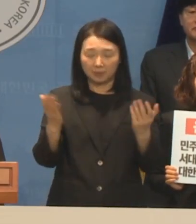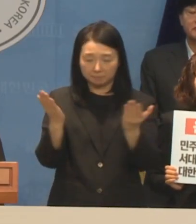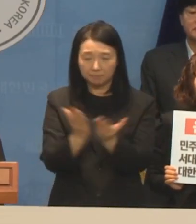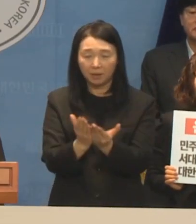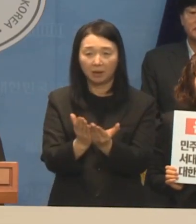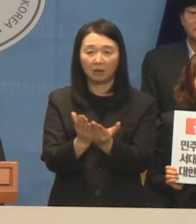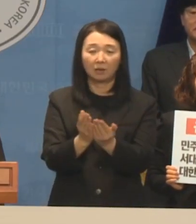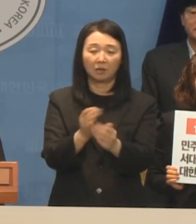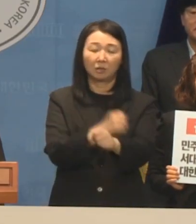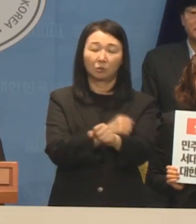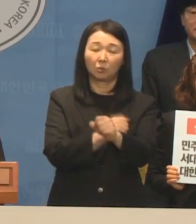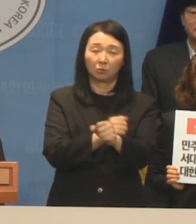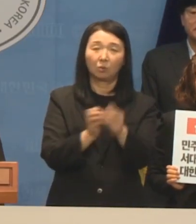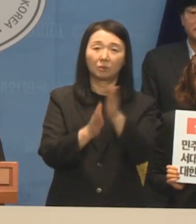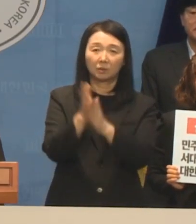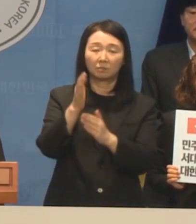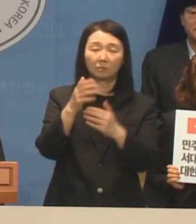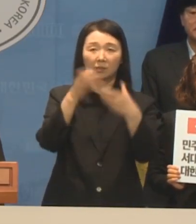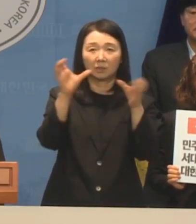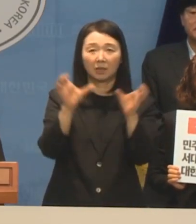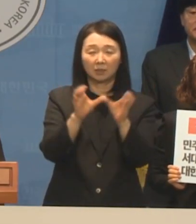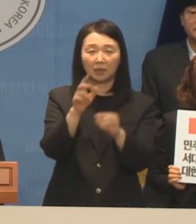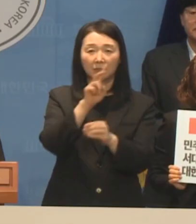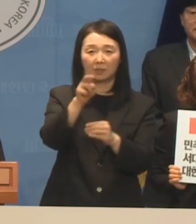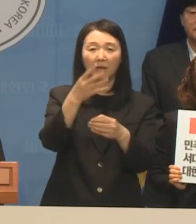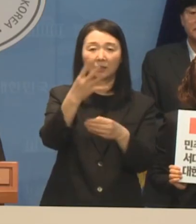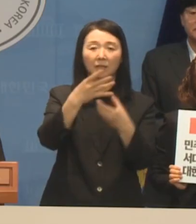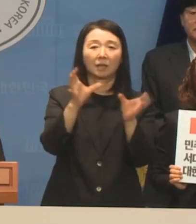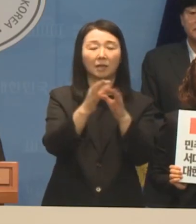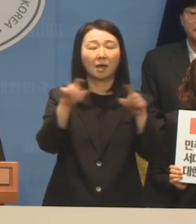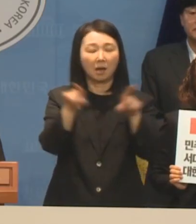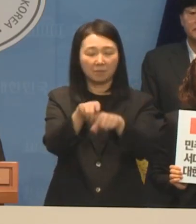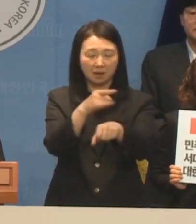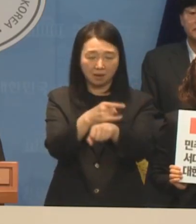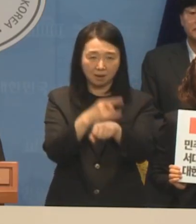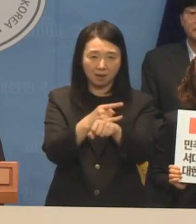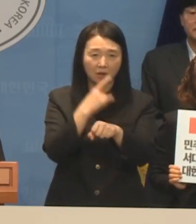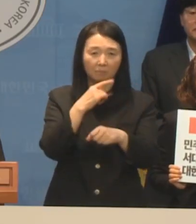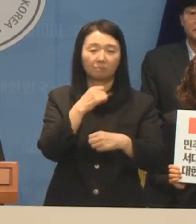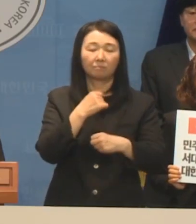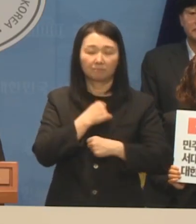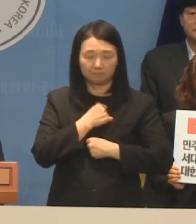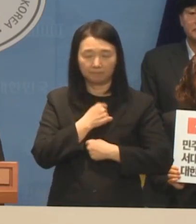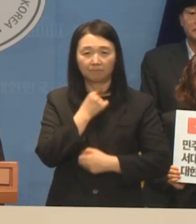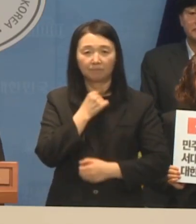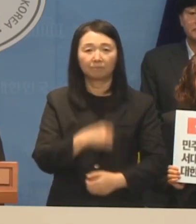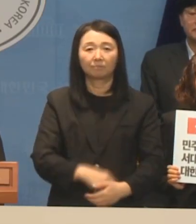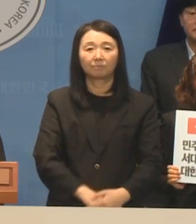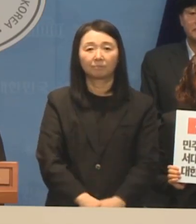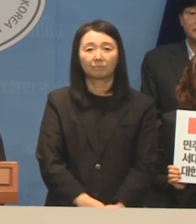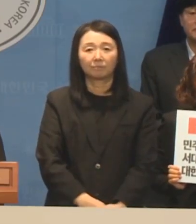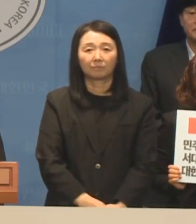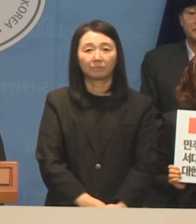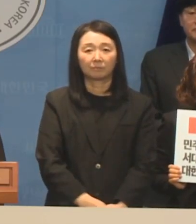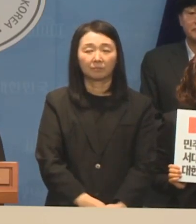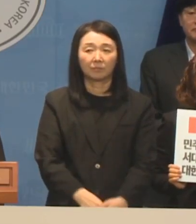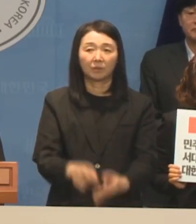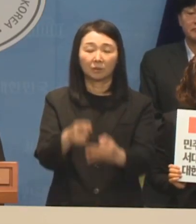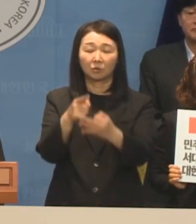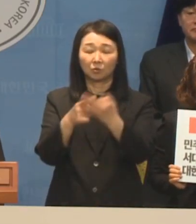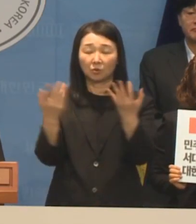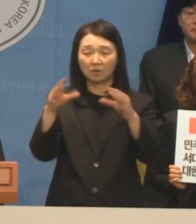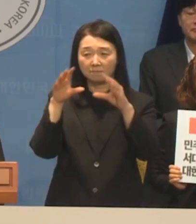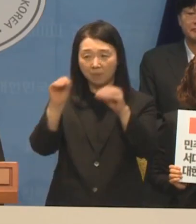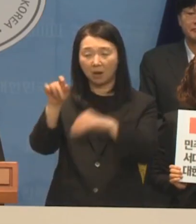걸맞게 노동시민사회와 야4당은 함께하는 모습으로 민주주의를 지켜내고자 합니다. 윤석열